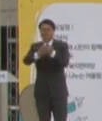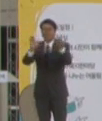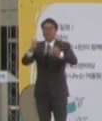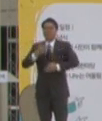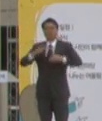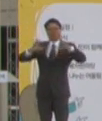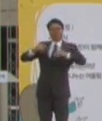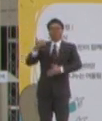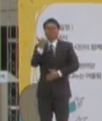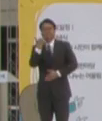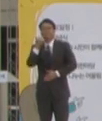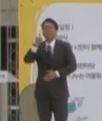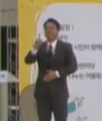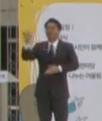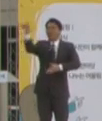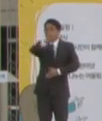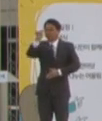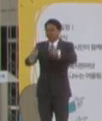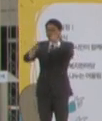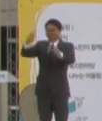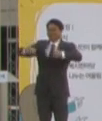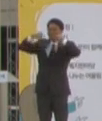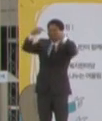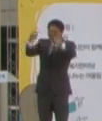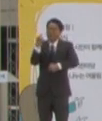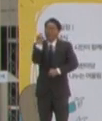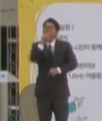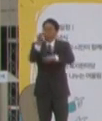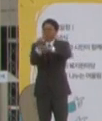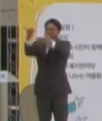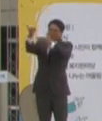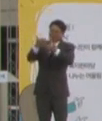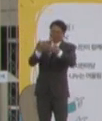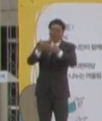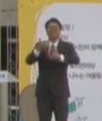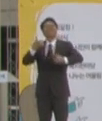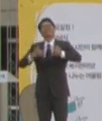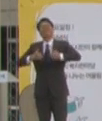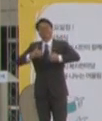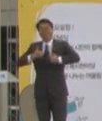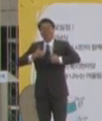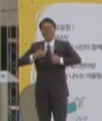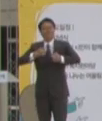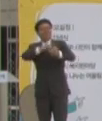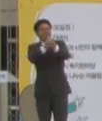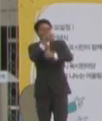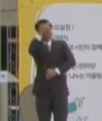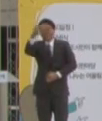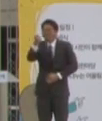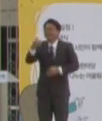저희 자랑이라고 하면 올해 저희가 전국대회에 나가서 금상을 또 수상하기도 한 이런 대단한 실력을 가진 저희